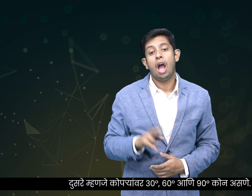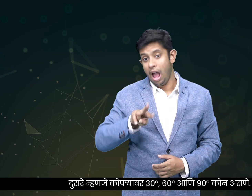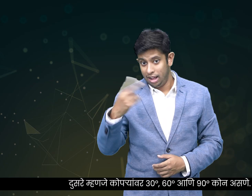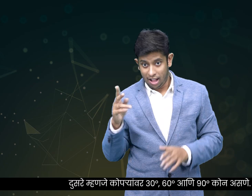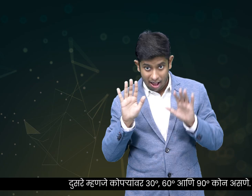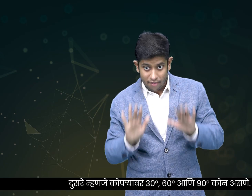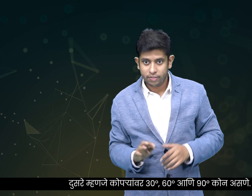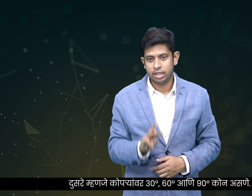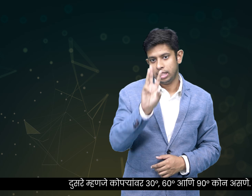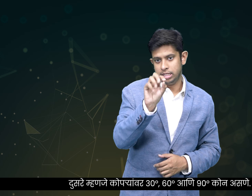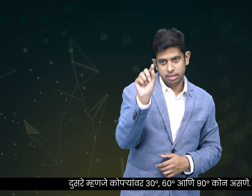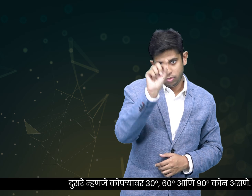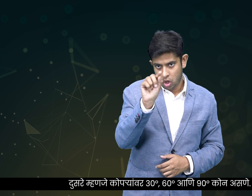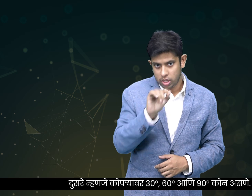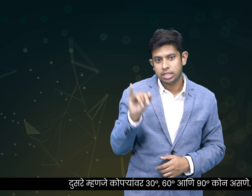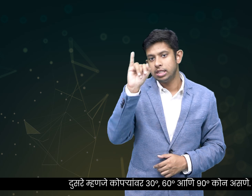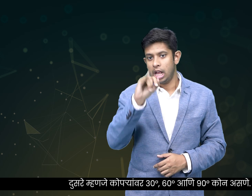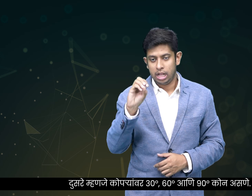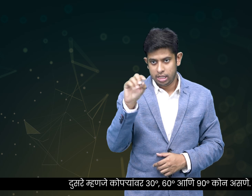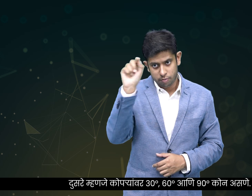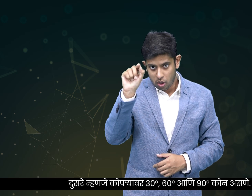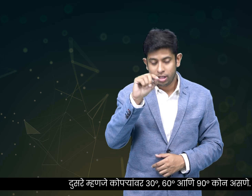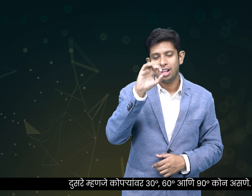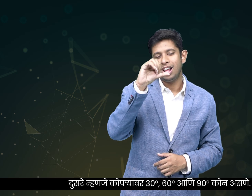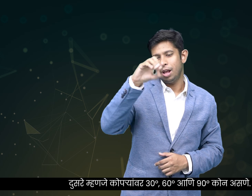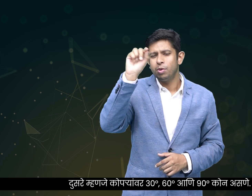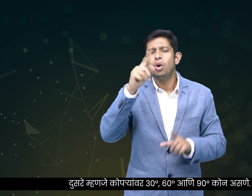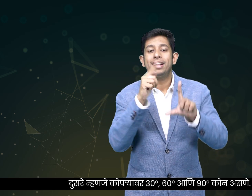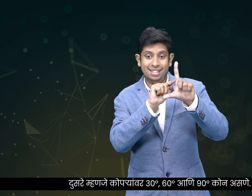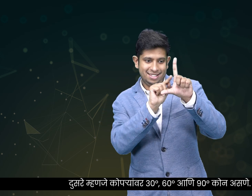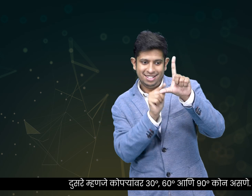दुसरे म्हणजे कोपऱ्यांवर 30 डिग्री, 60 डिग्री आणि 90 डिग्री कोन असणे.